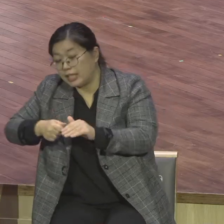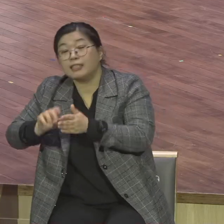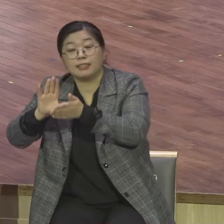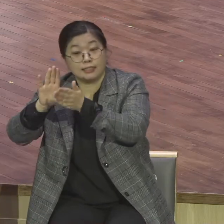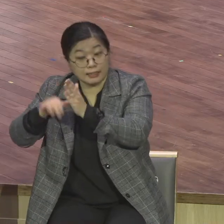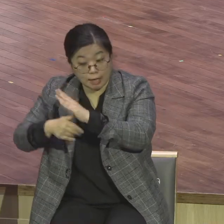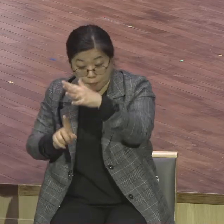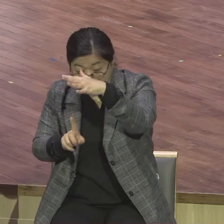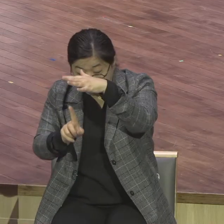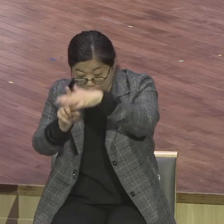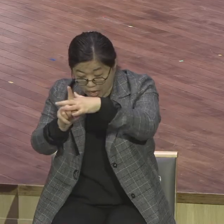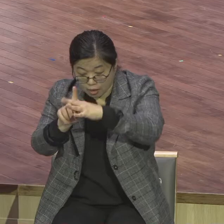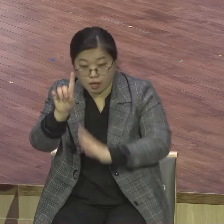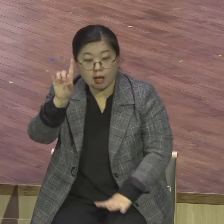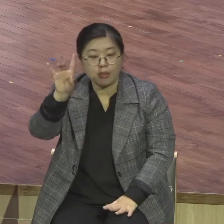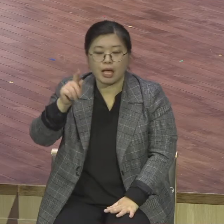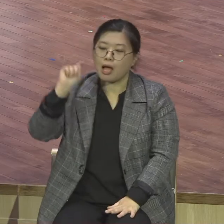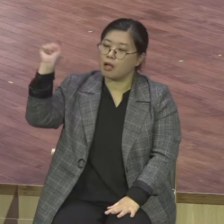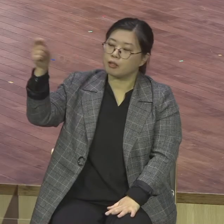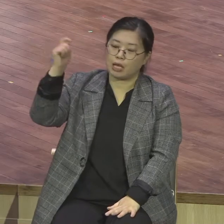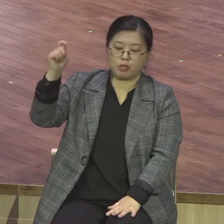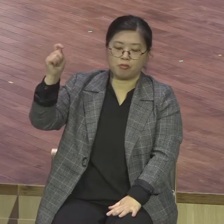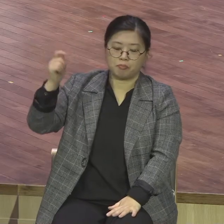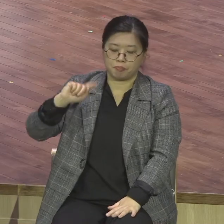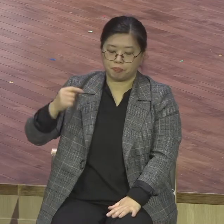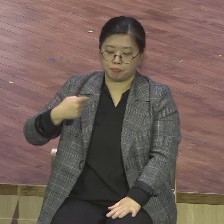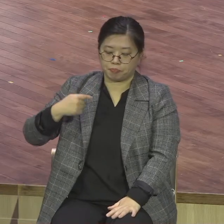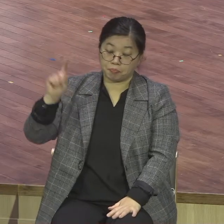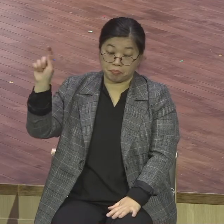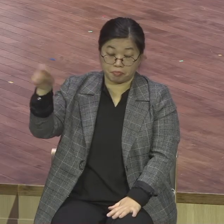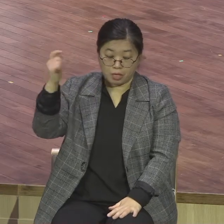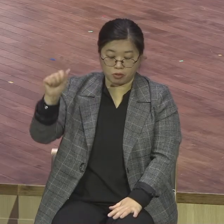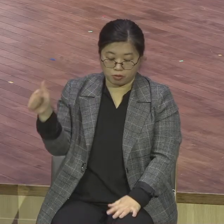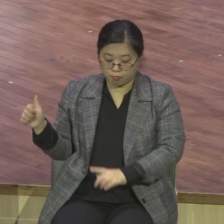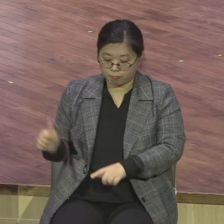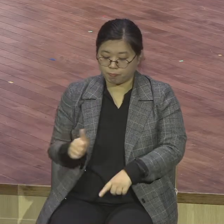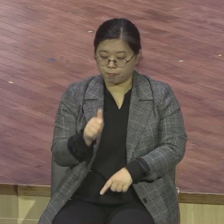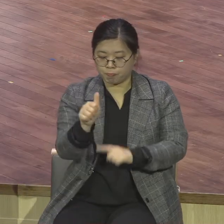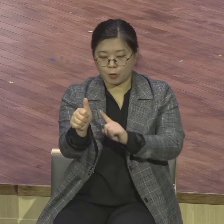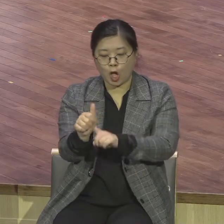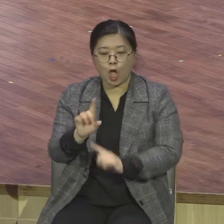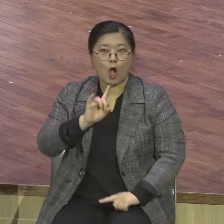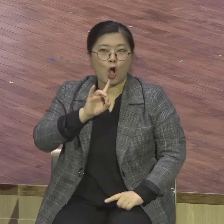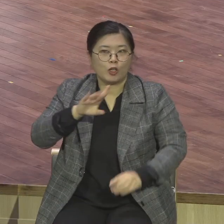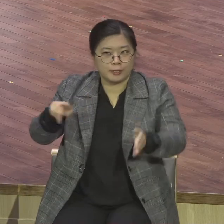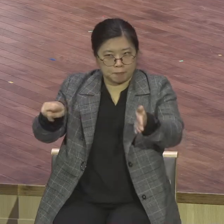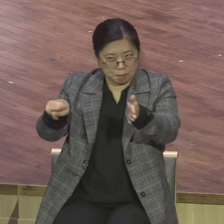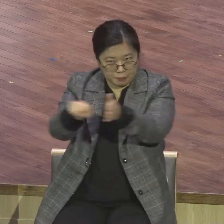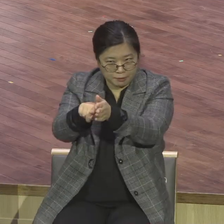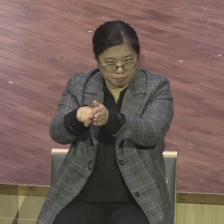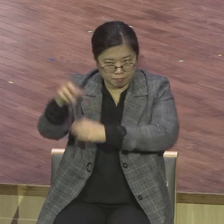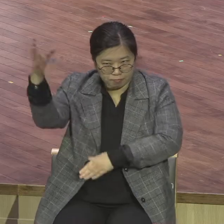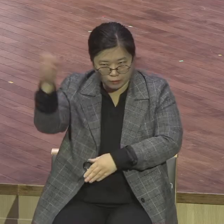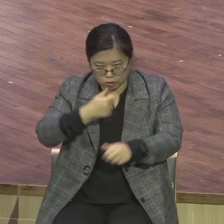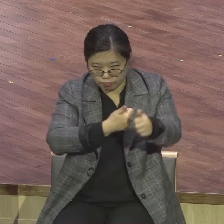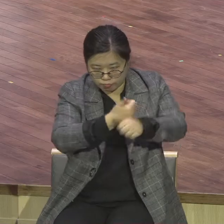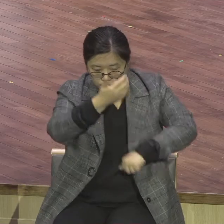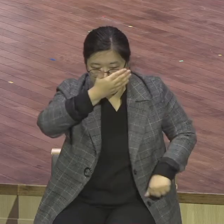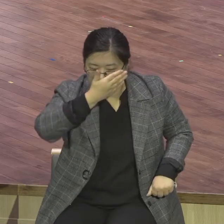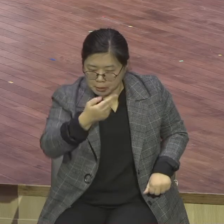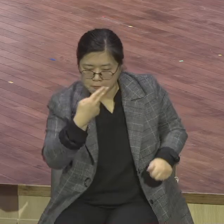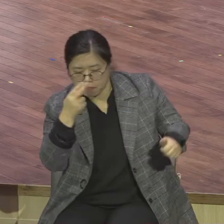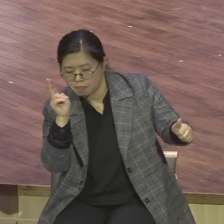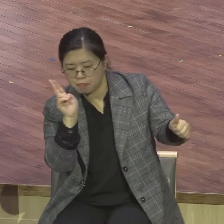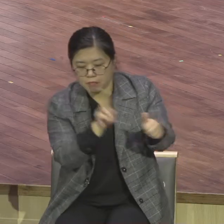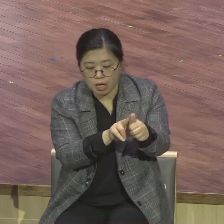그때 믿음의 사람이 나타났어요. 오직 믿음의 영적 자세를 가지고 뭐요? 언약적